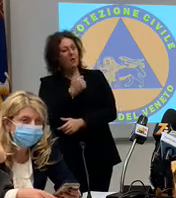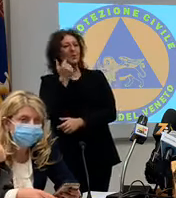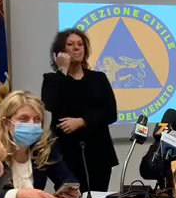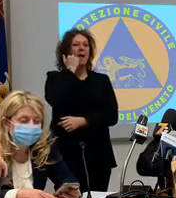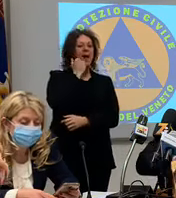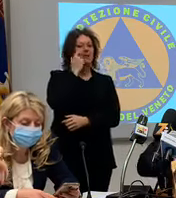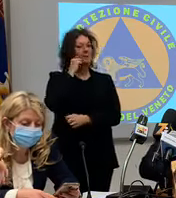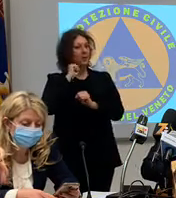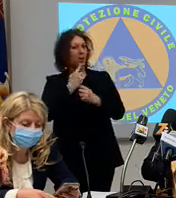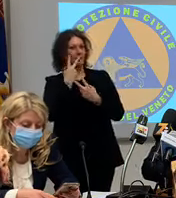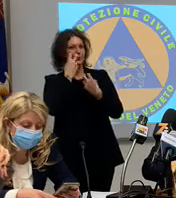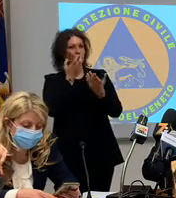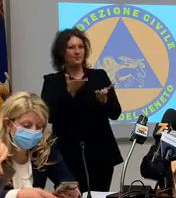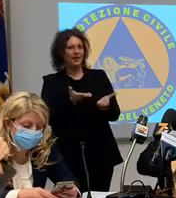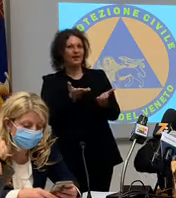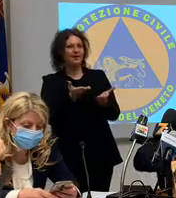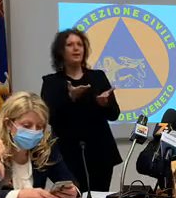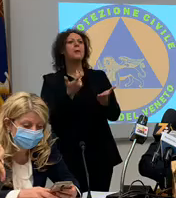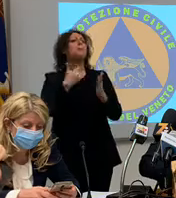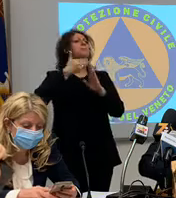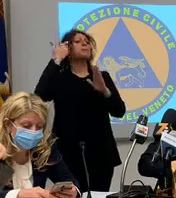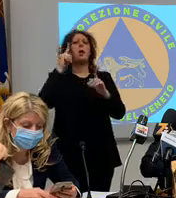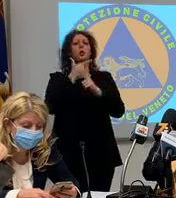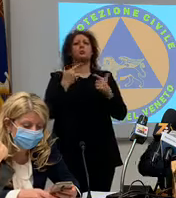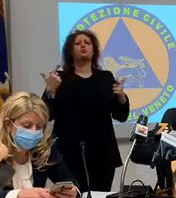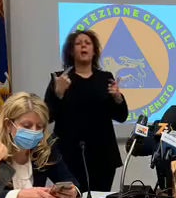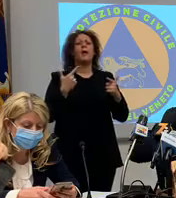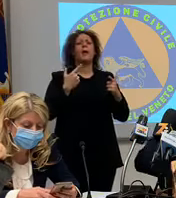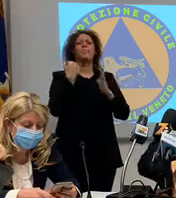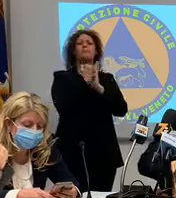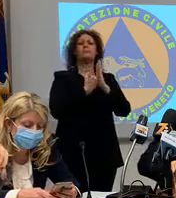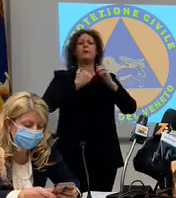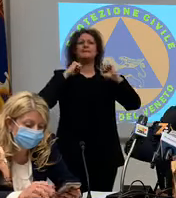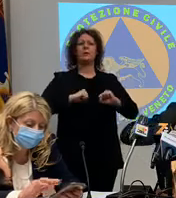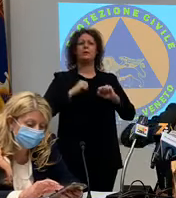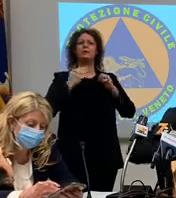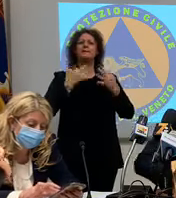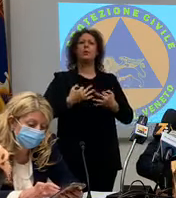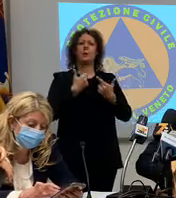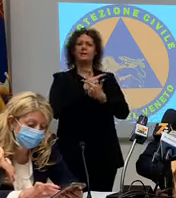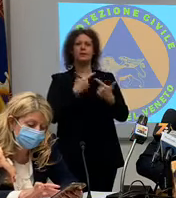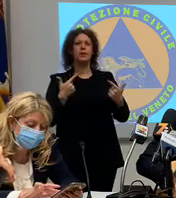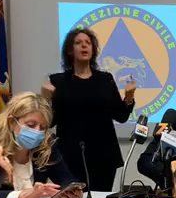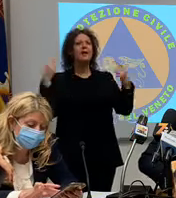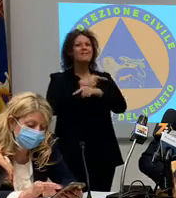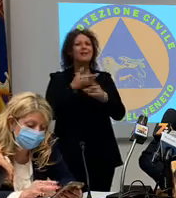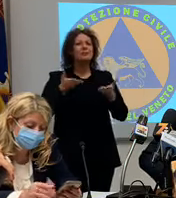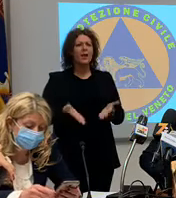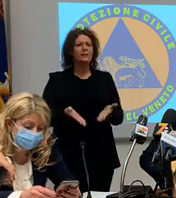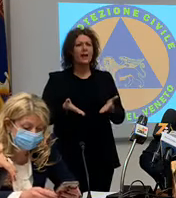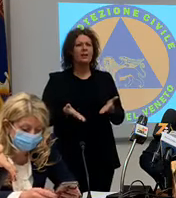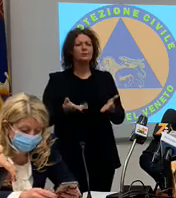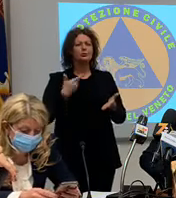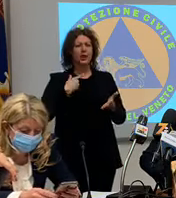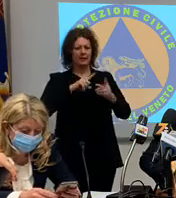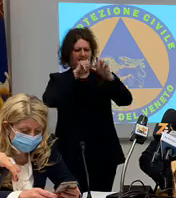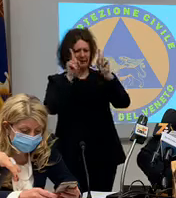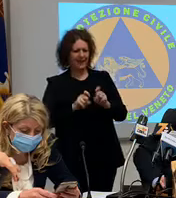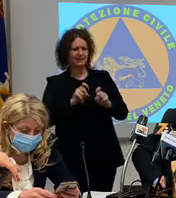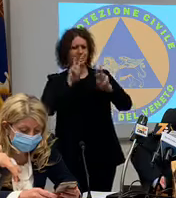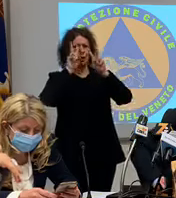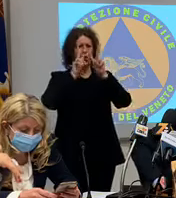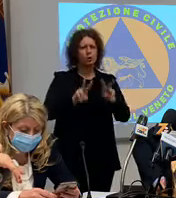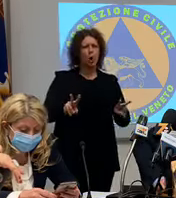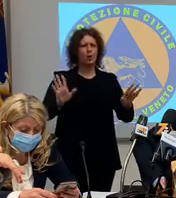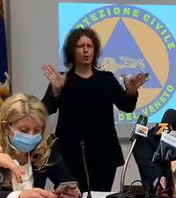papà non c'erano protocolli adesso C chiuse protocolli test a marzo non facevamo mica test Vi